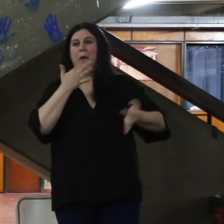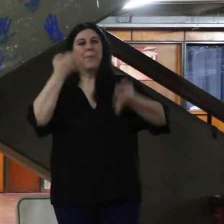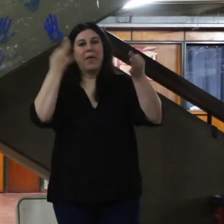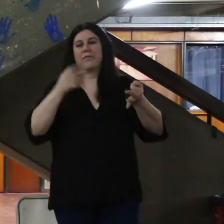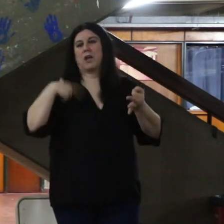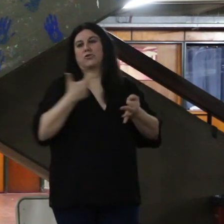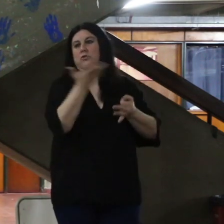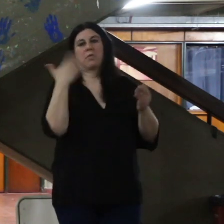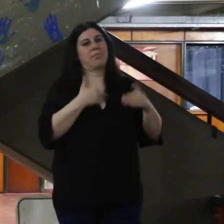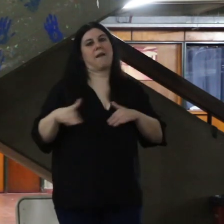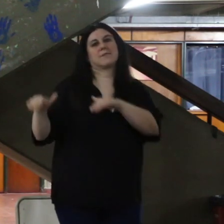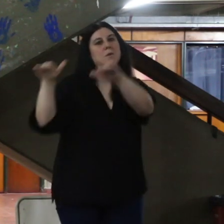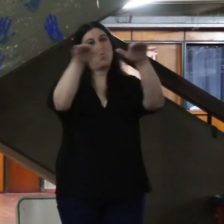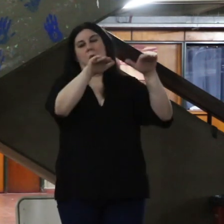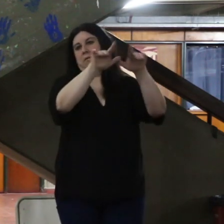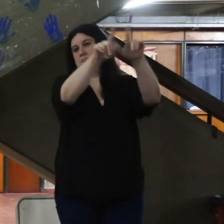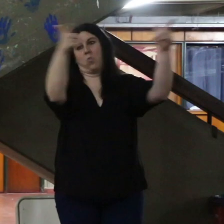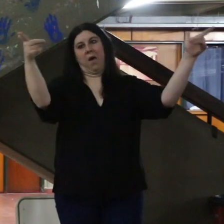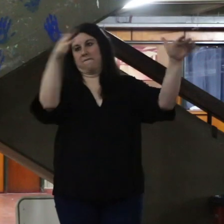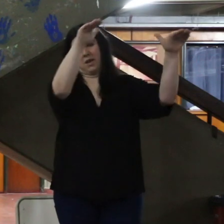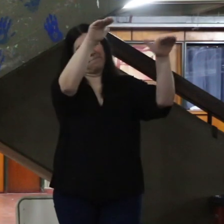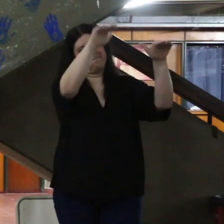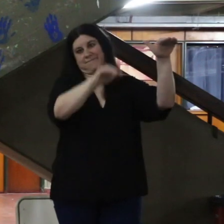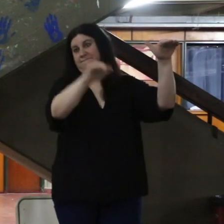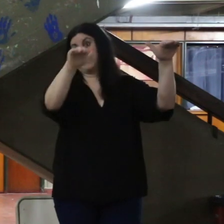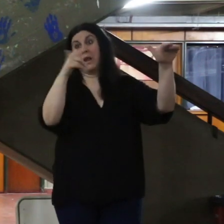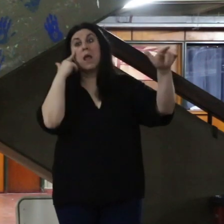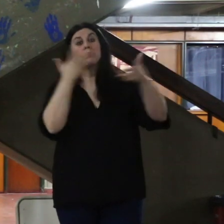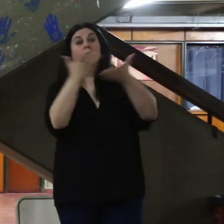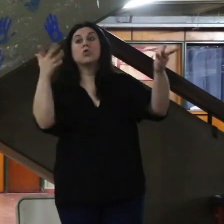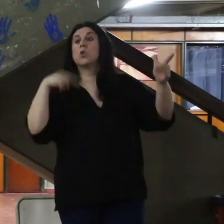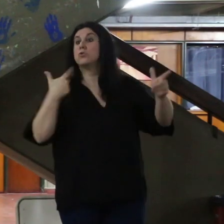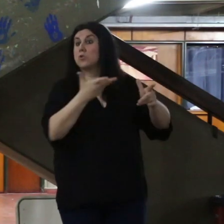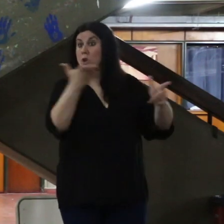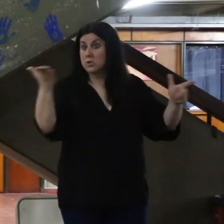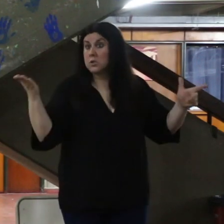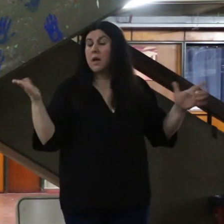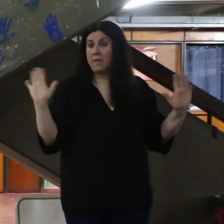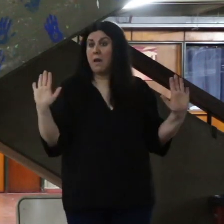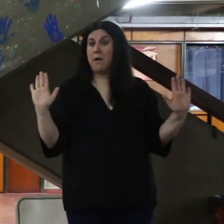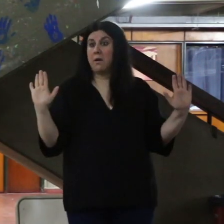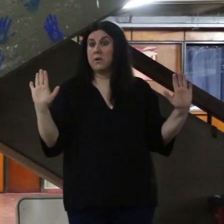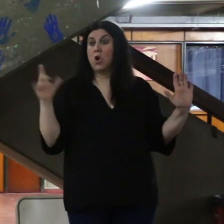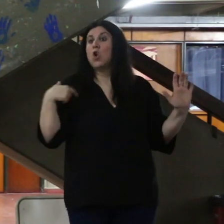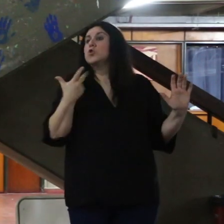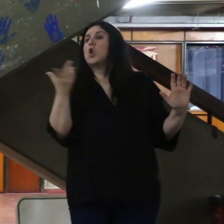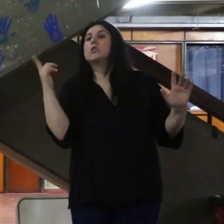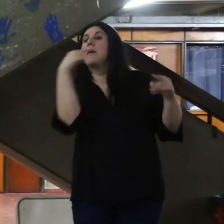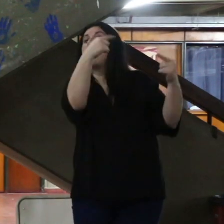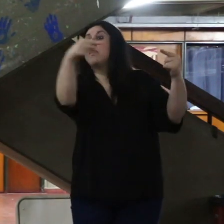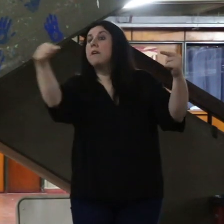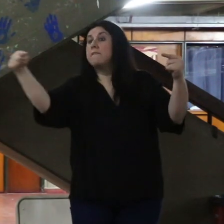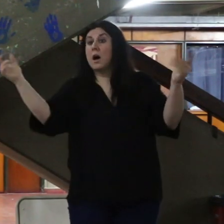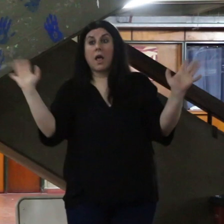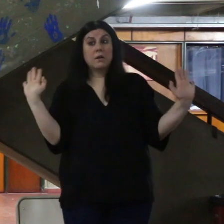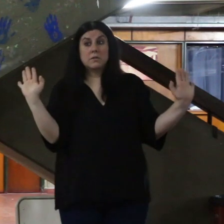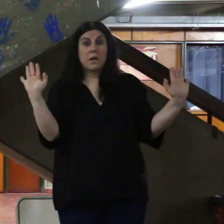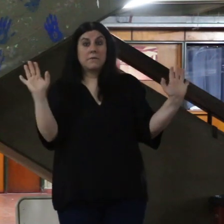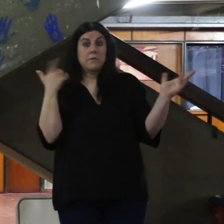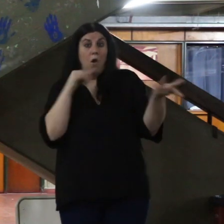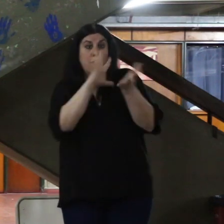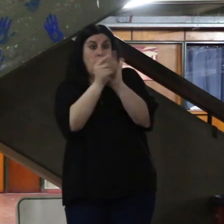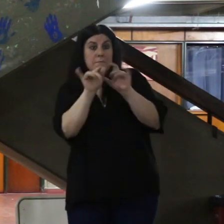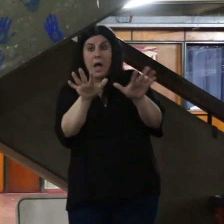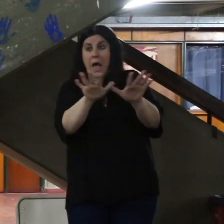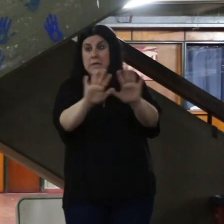Nos dijo, miren que esta sociedad, ¿sí?, o estas sociedades están de este